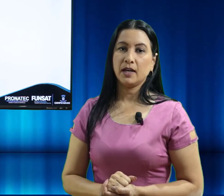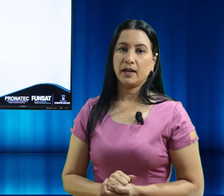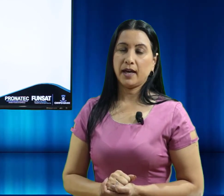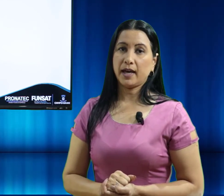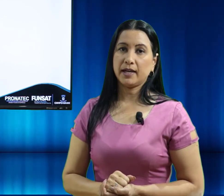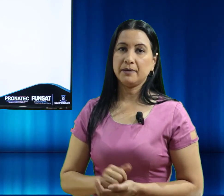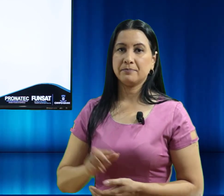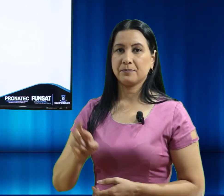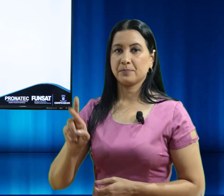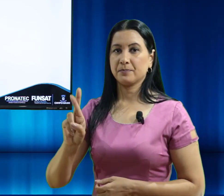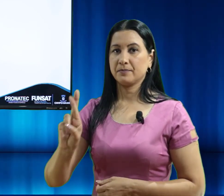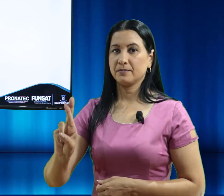R.